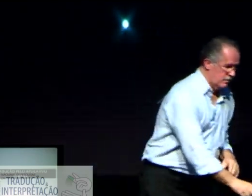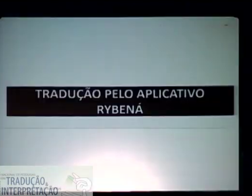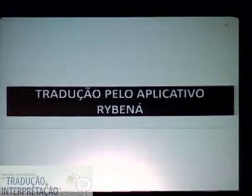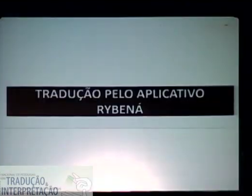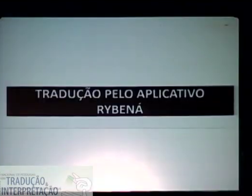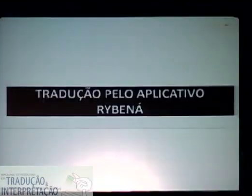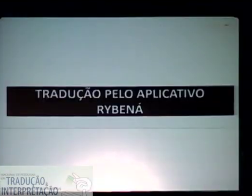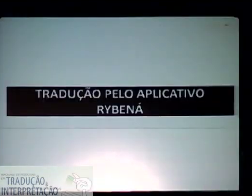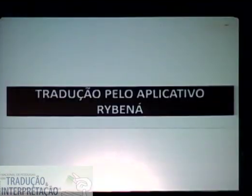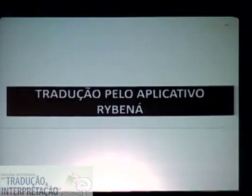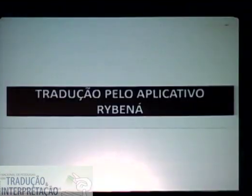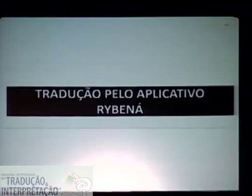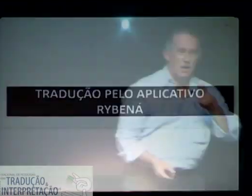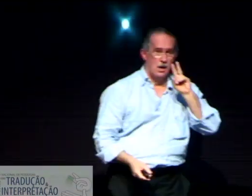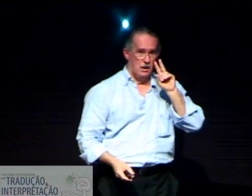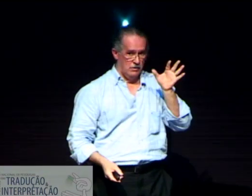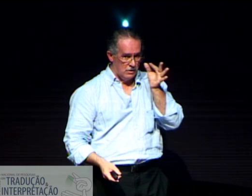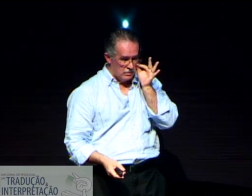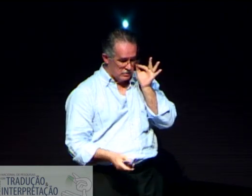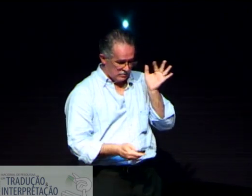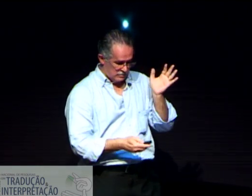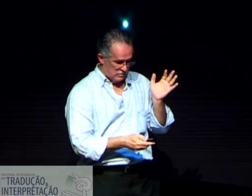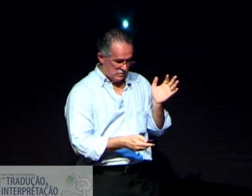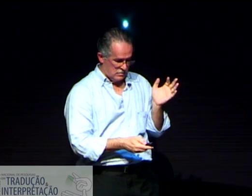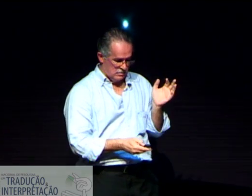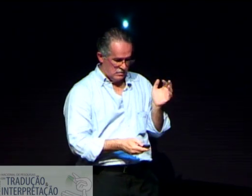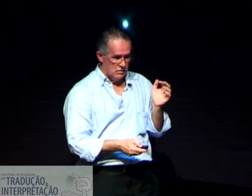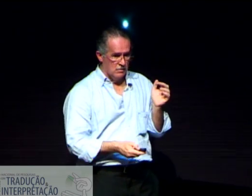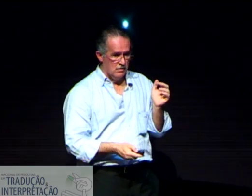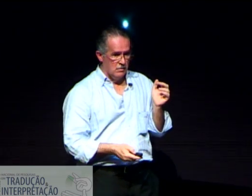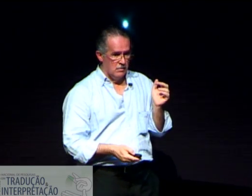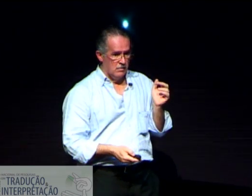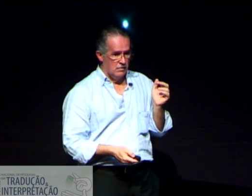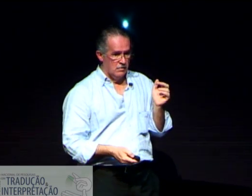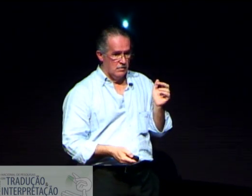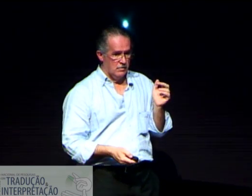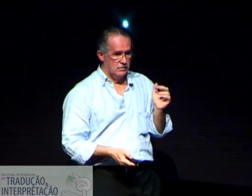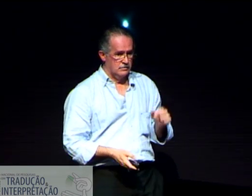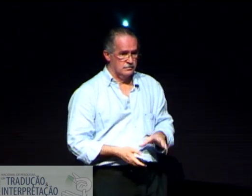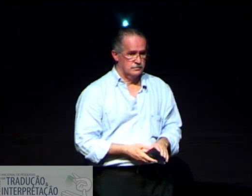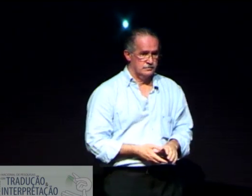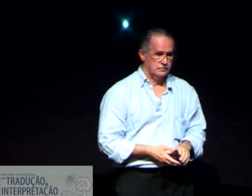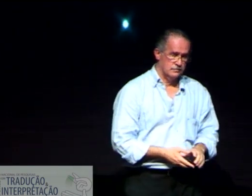Agora, então, a produção do terceiro. Vocês assistam, por favor.